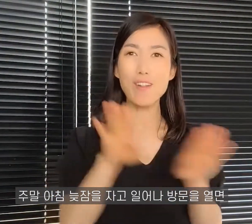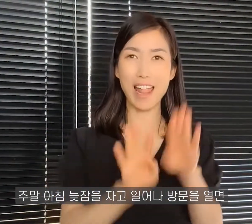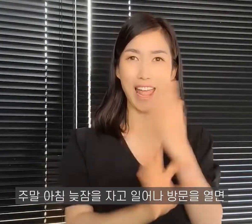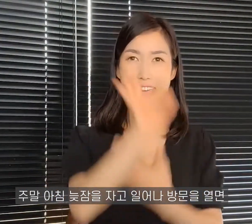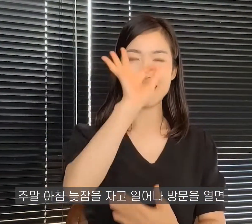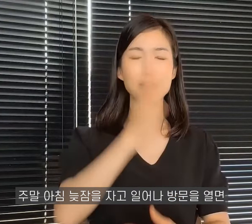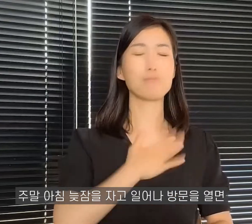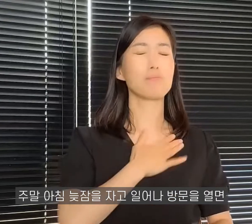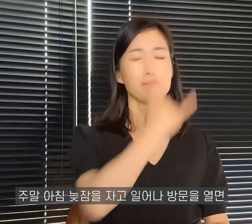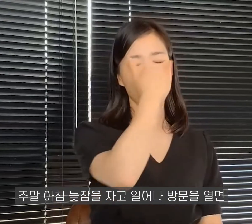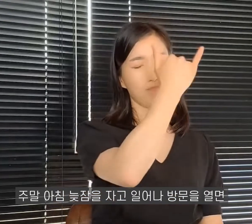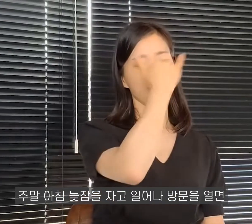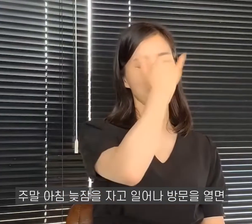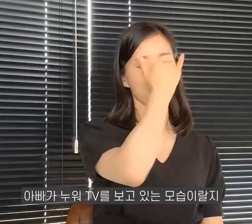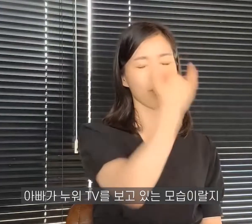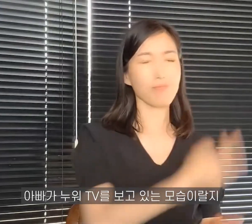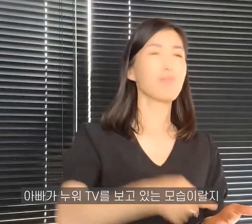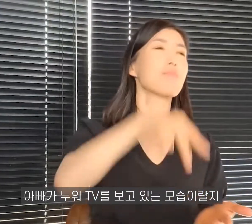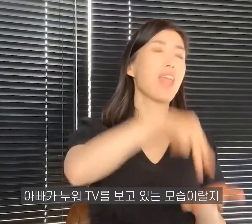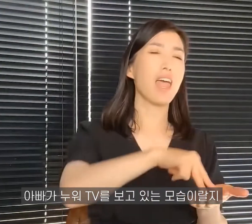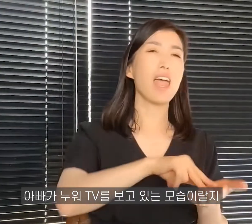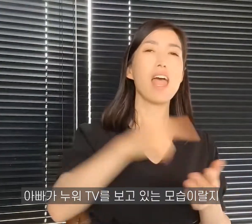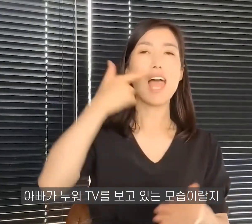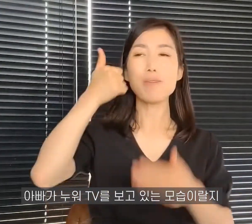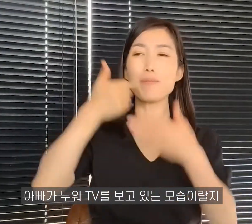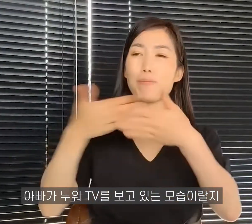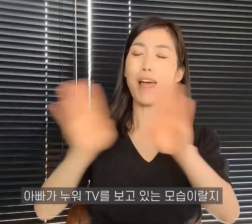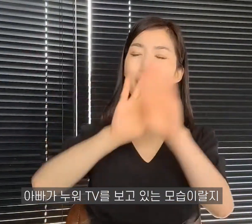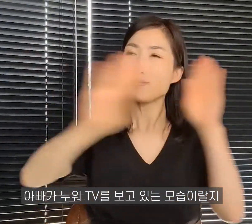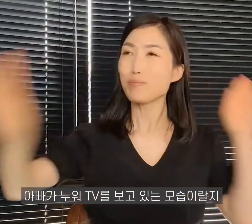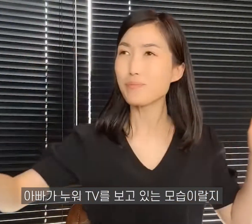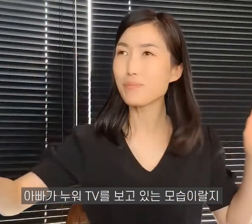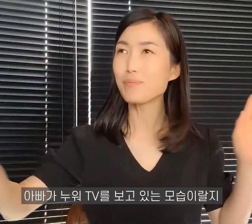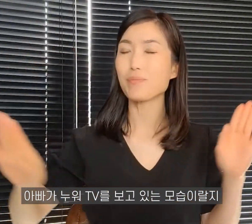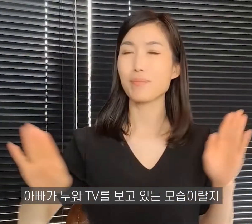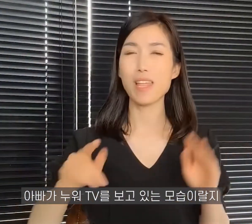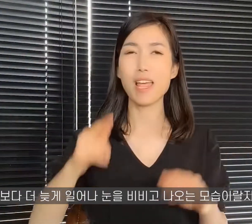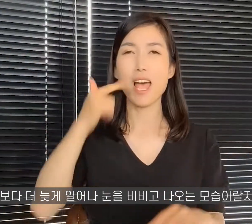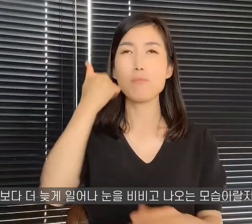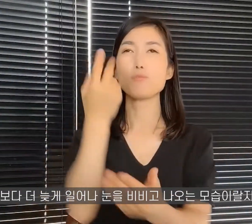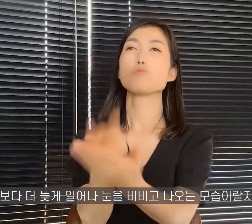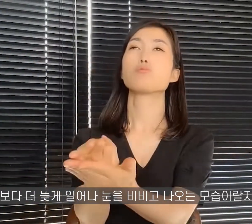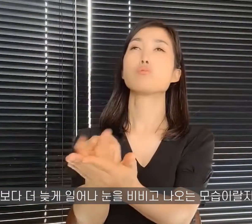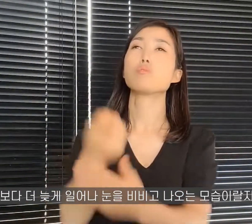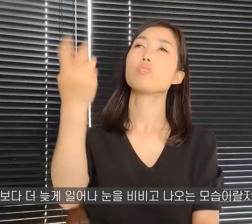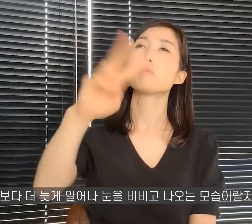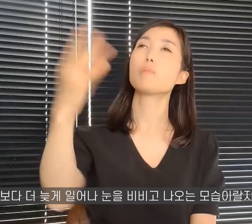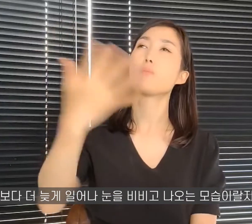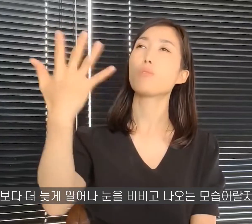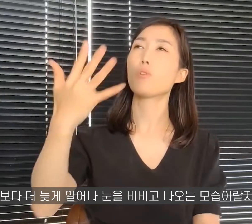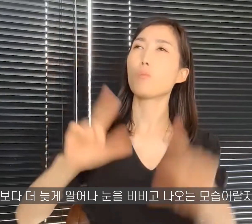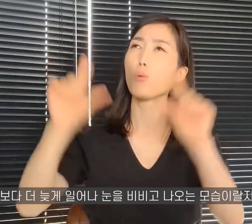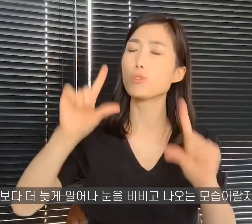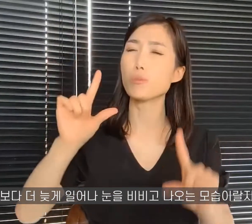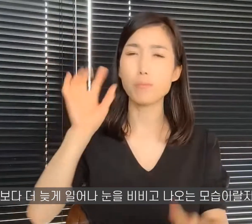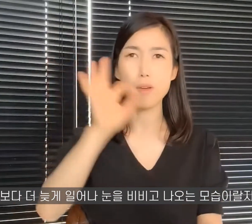열면 아빠가 누워 티비를 보고 있는 모습 일할 g 나보다 더 늦게 일어나 눈을 비비고 나오는 모습 일할